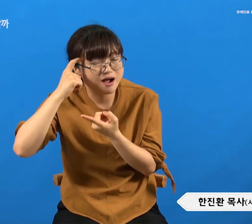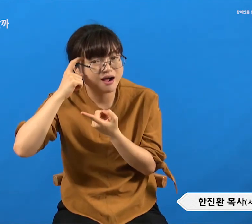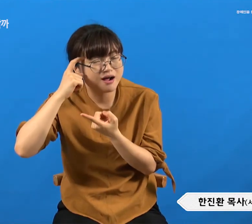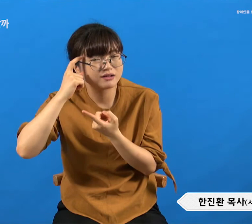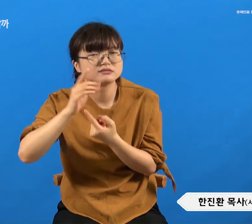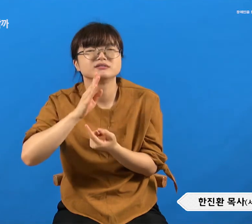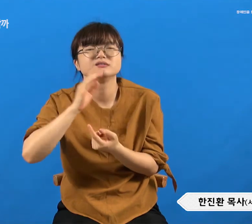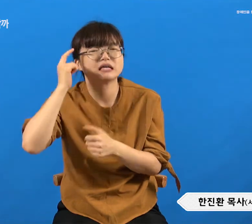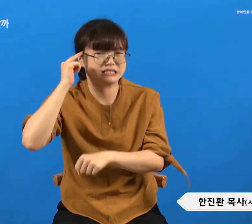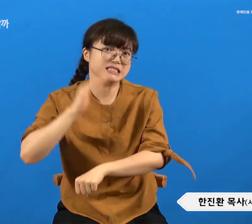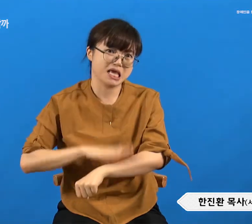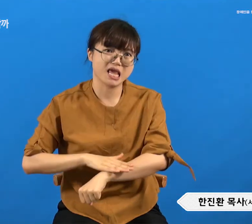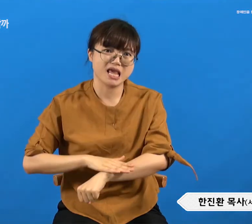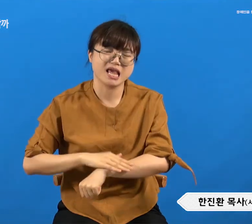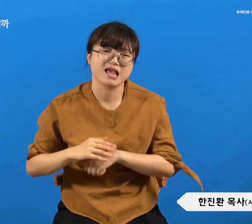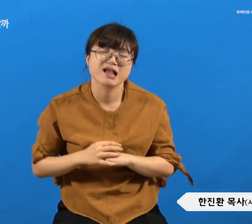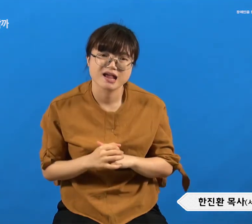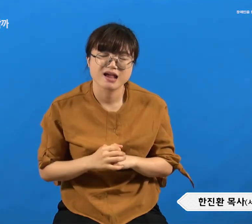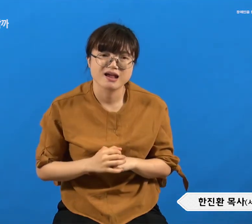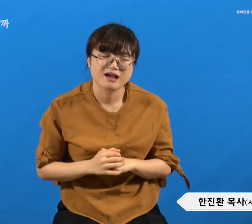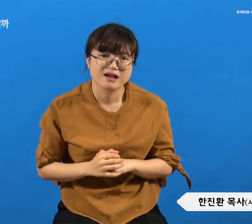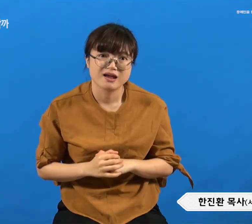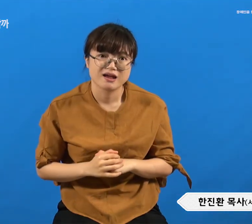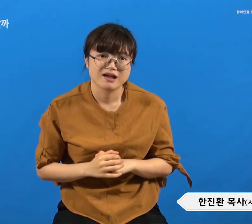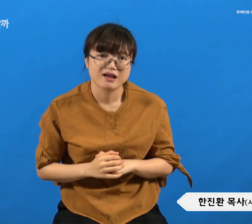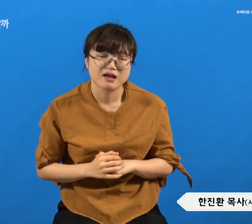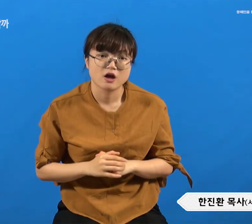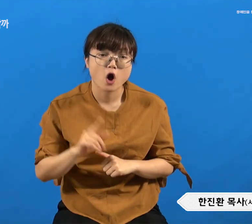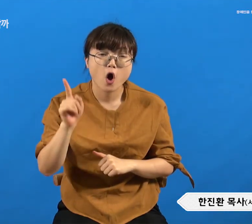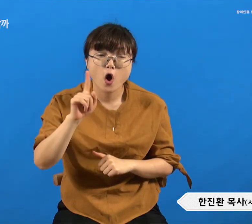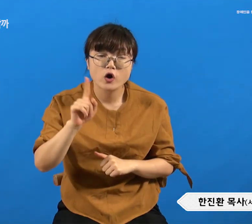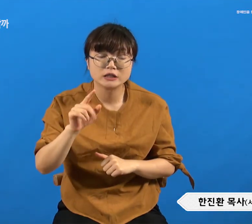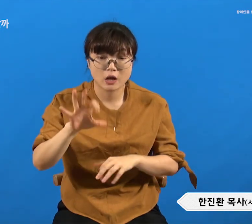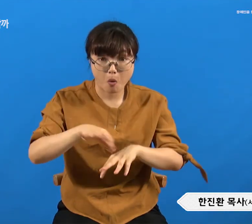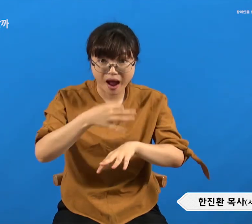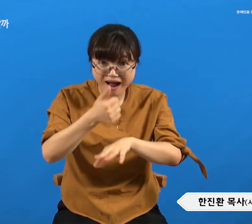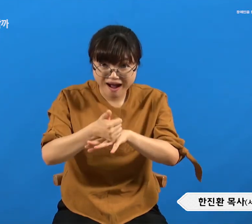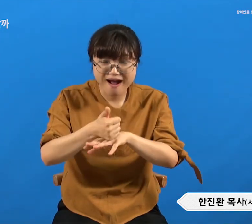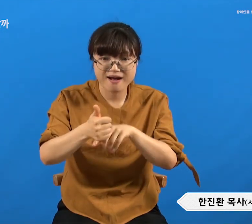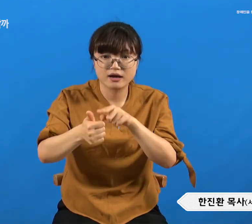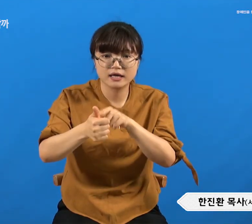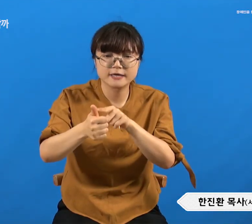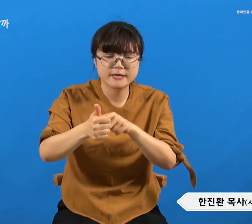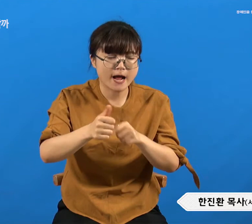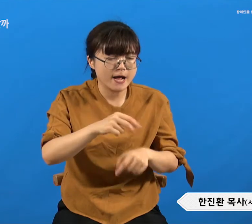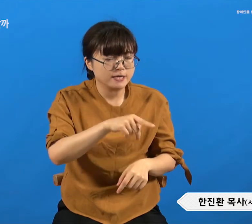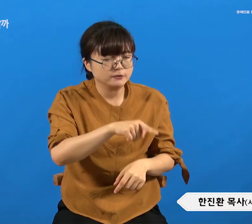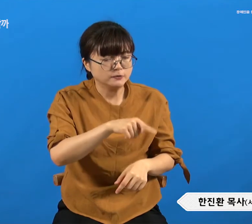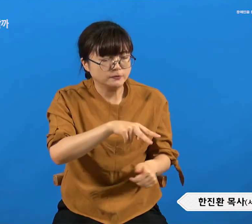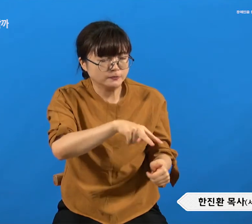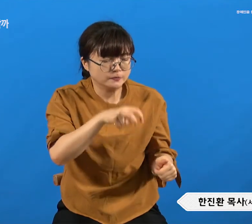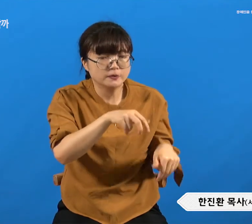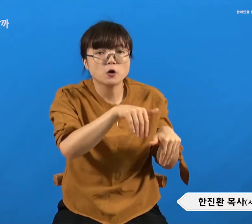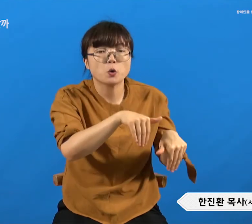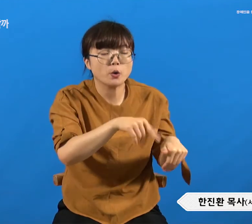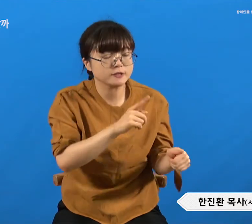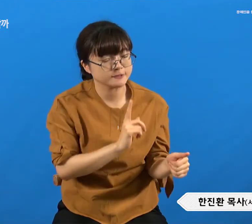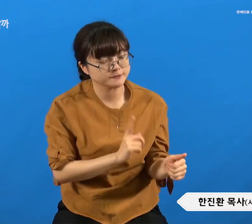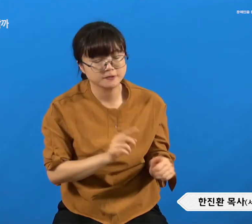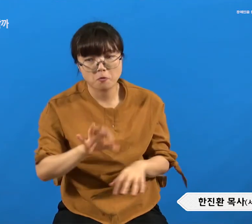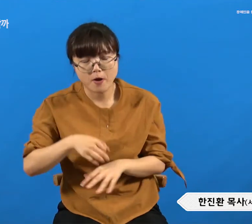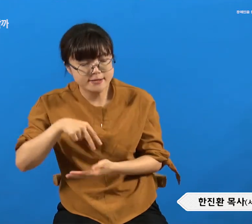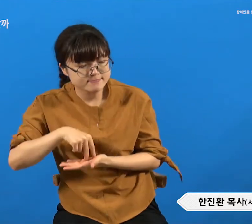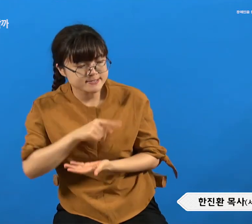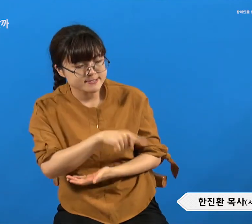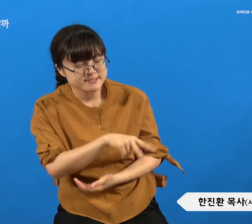지혜로운 것입니다. 어떤 임금에게 미운 신하가 한 사람 있었는데 이놈을